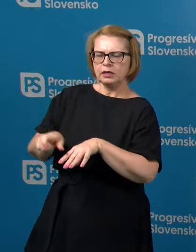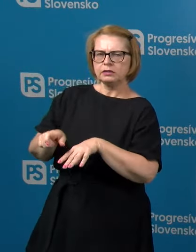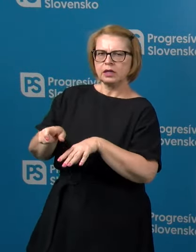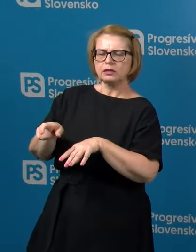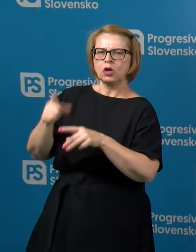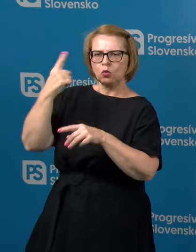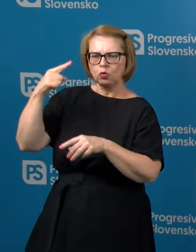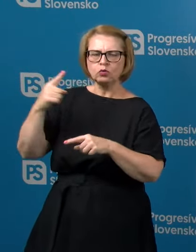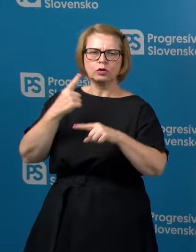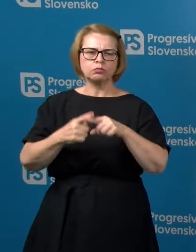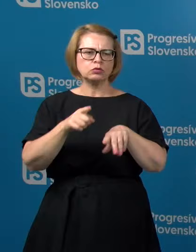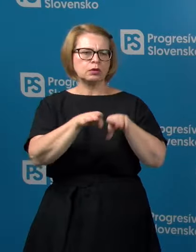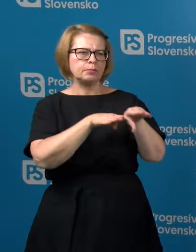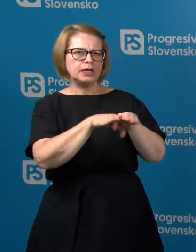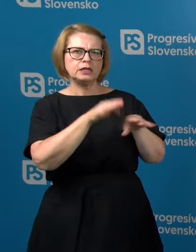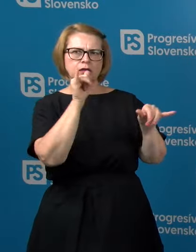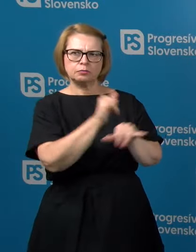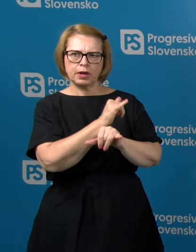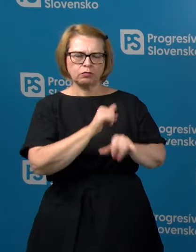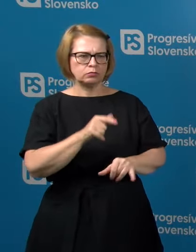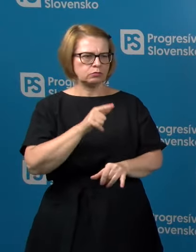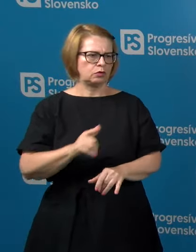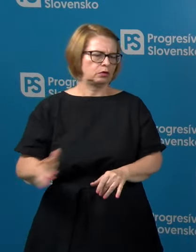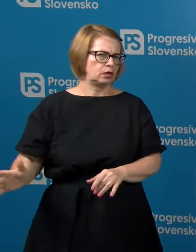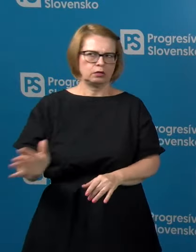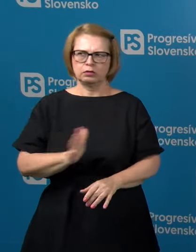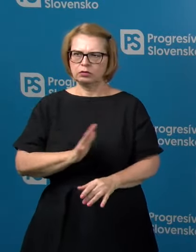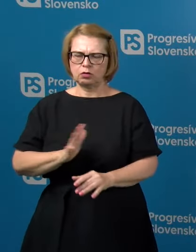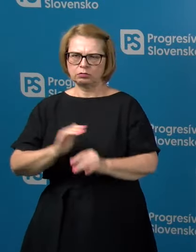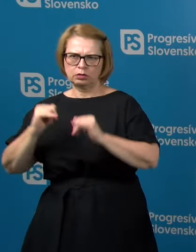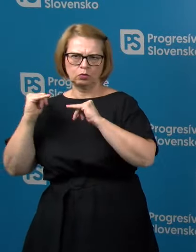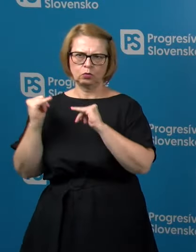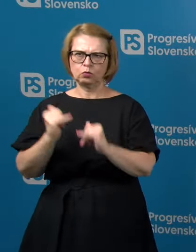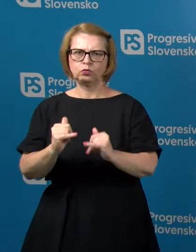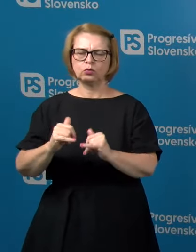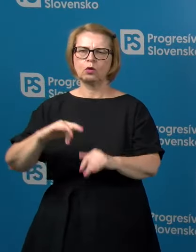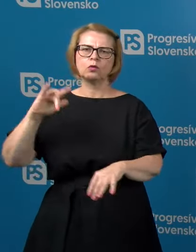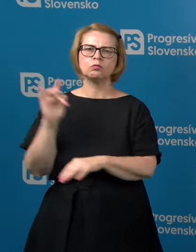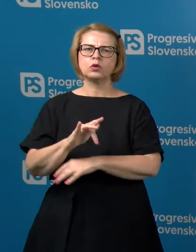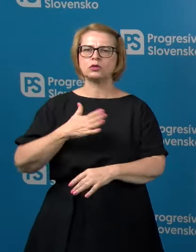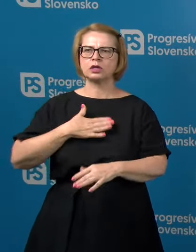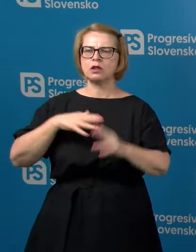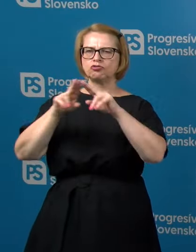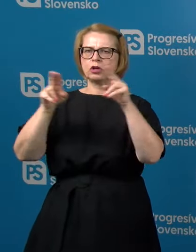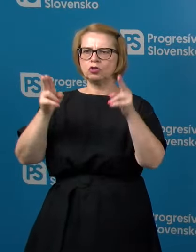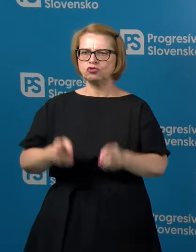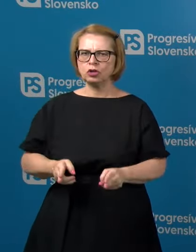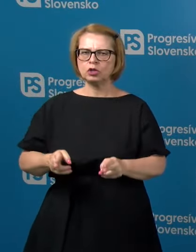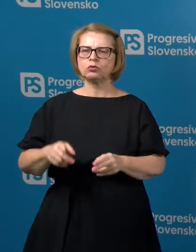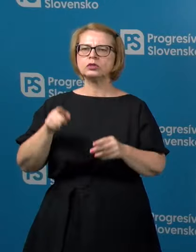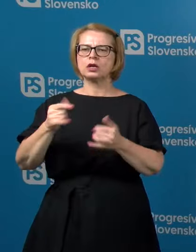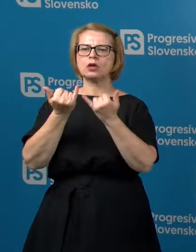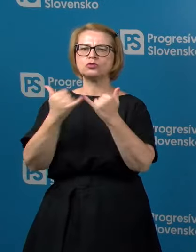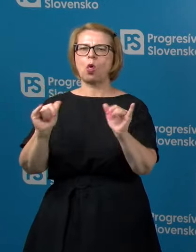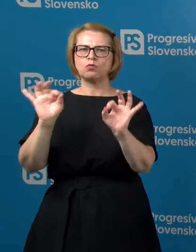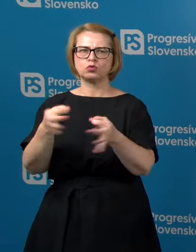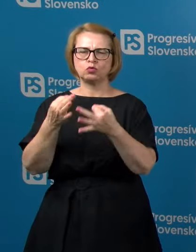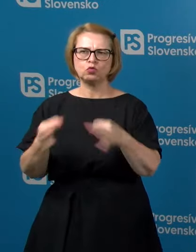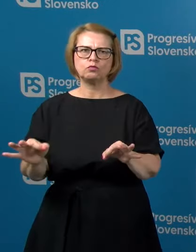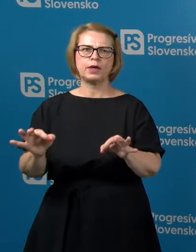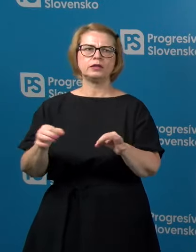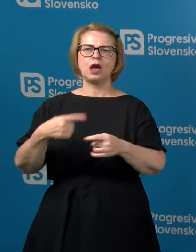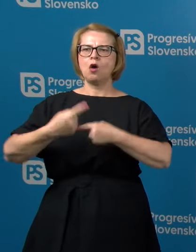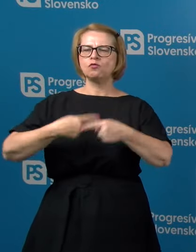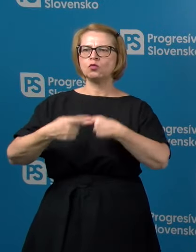ministra spravodlivosti, je frontálny, koncentrovaný útok na naše inštitúcie, na slobodu umenia,